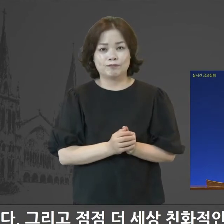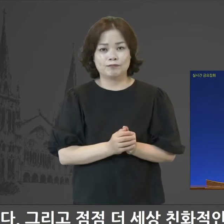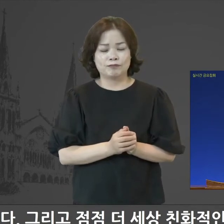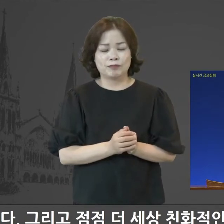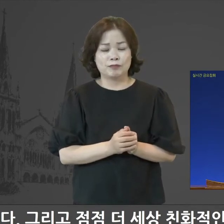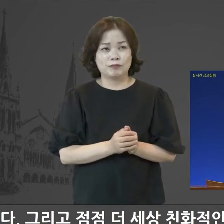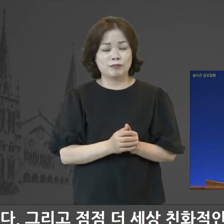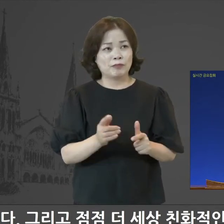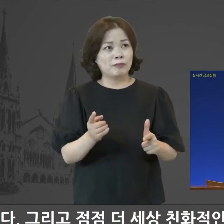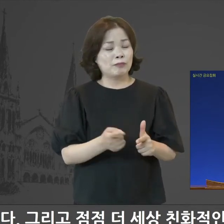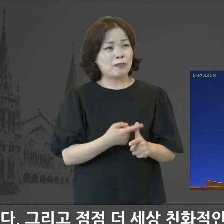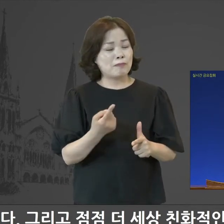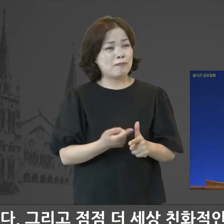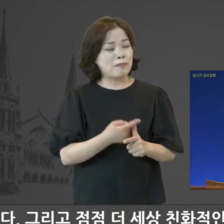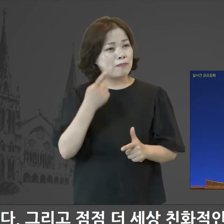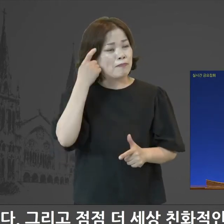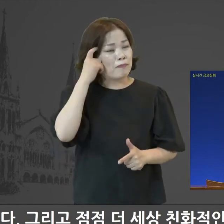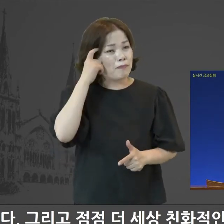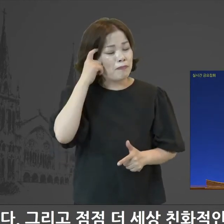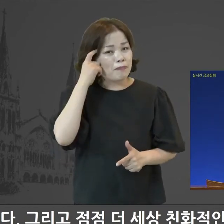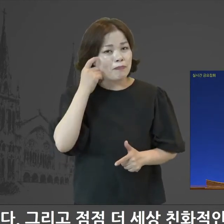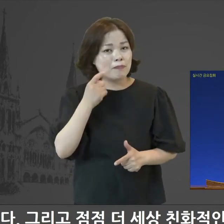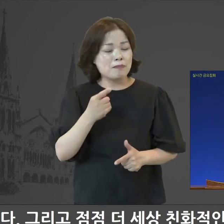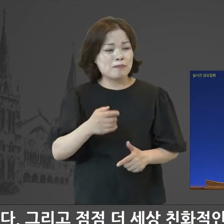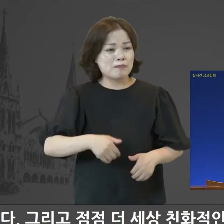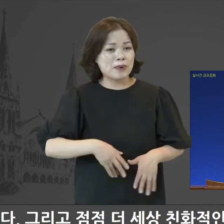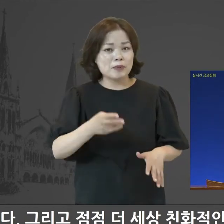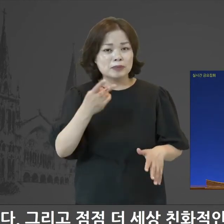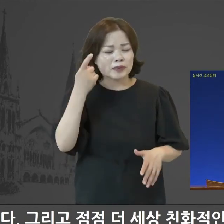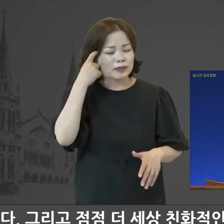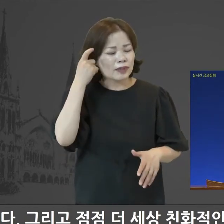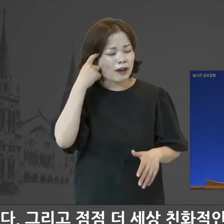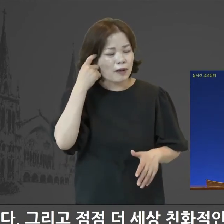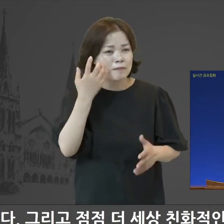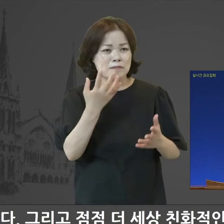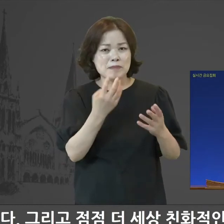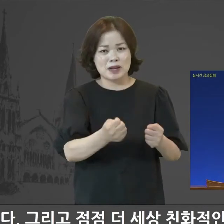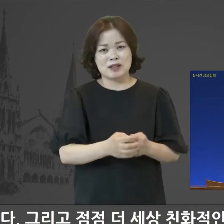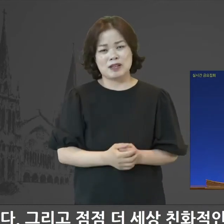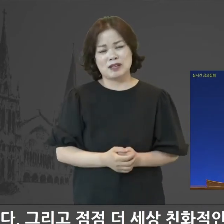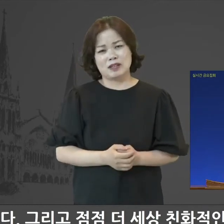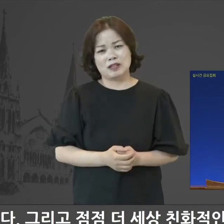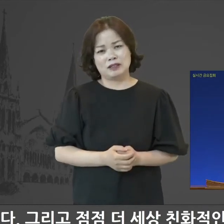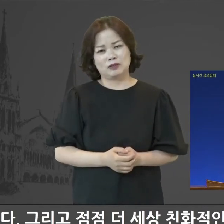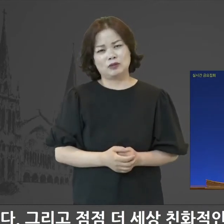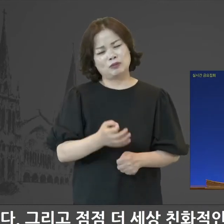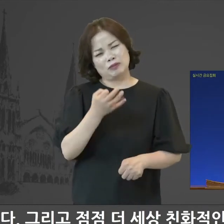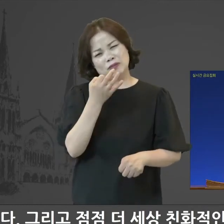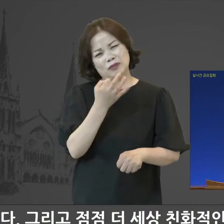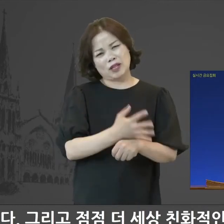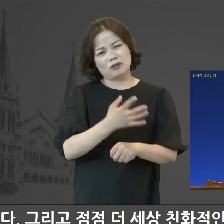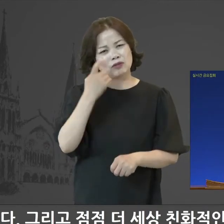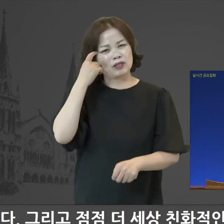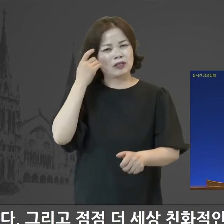쓸데없는 생각이 너무 많은 겁니다. 사랑하는 성도 여러분, 조금 단순해지십시다.